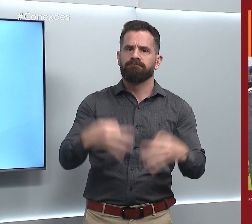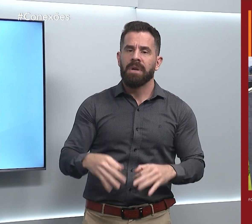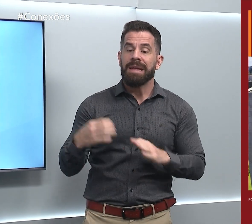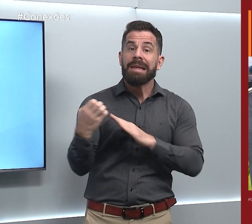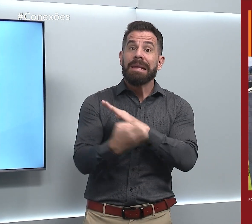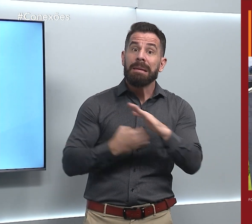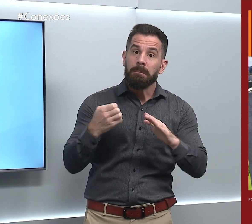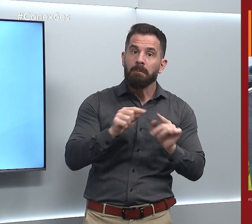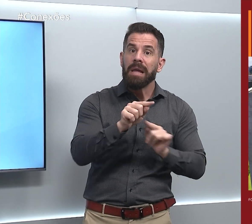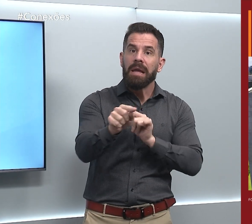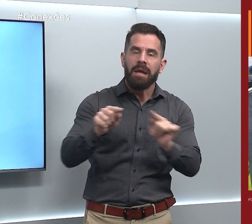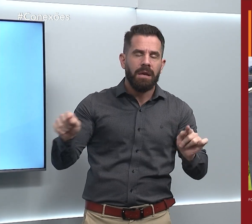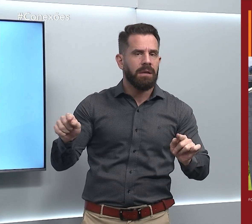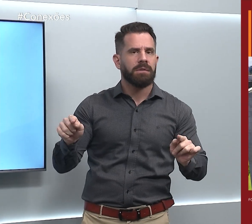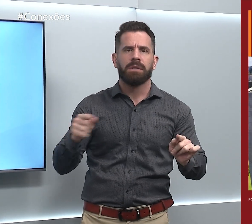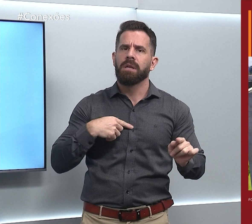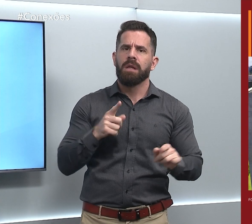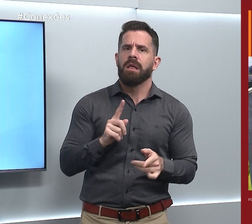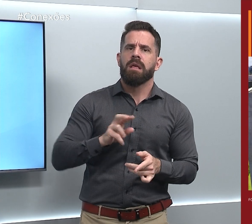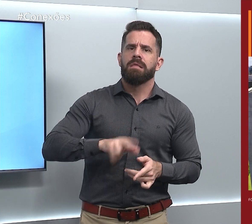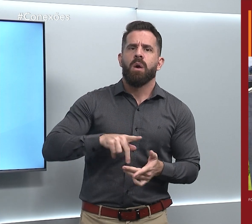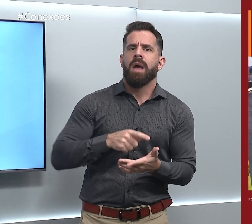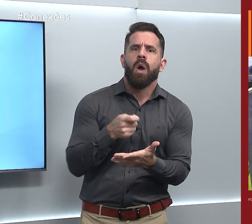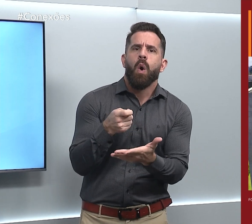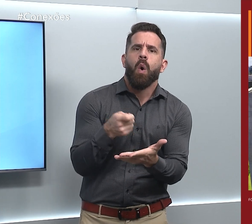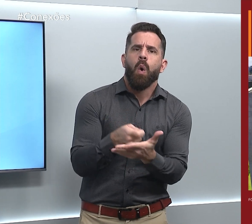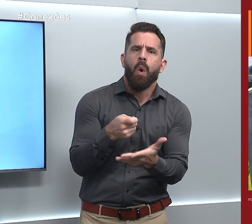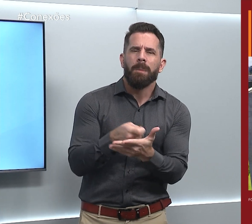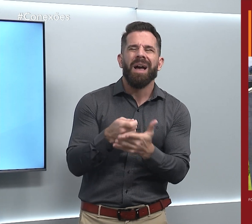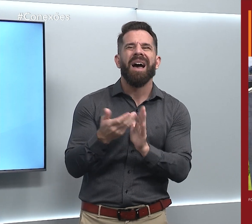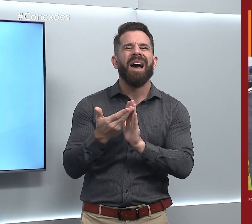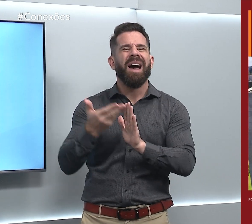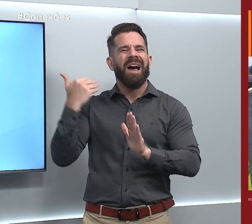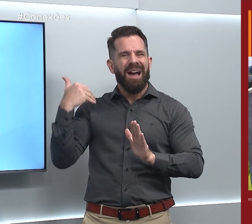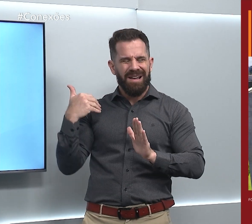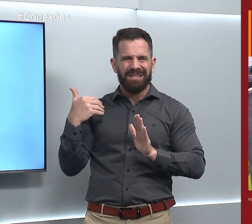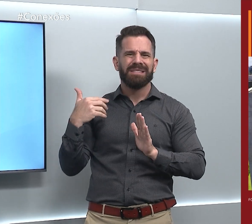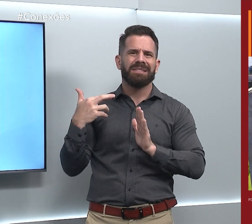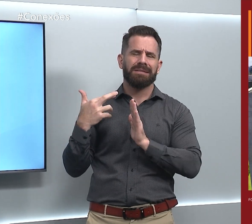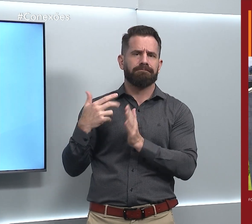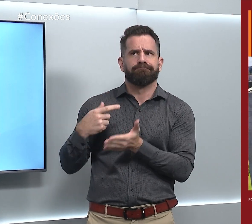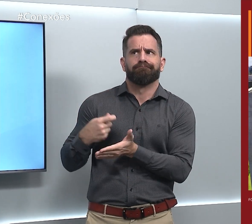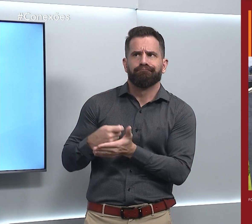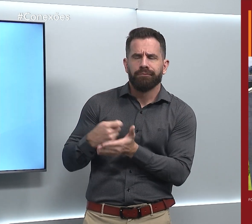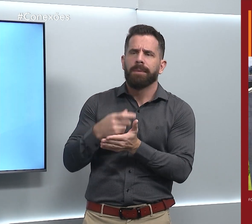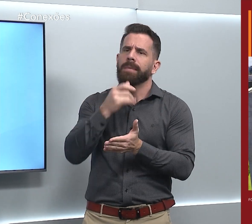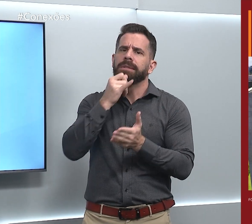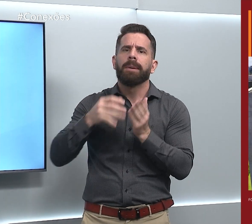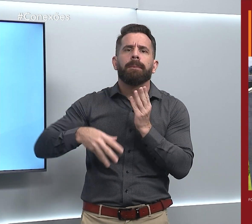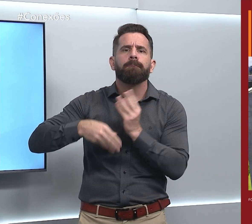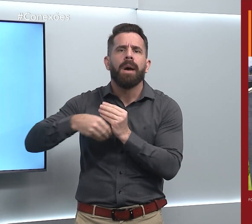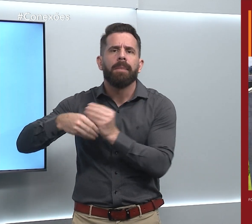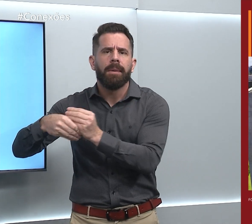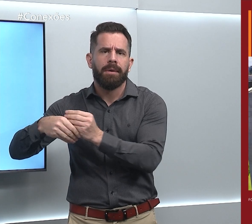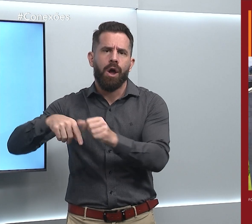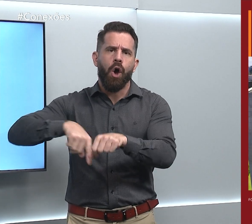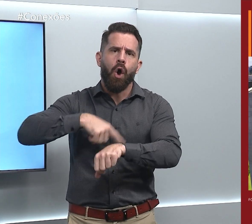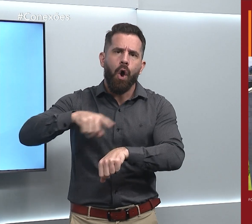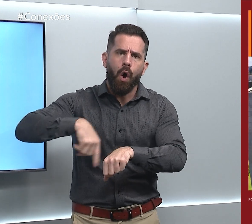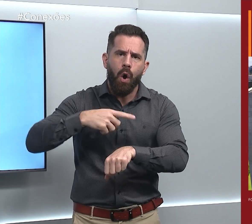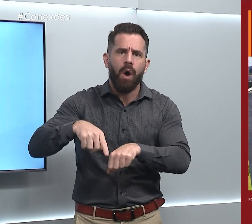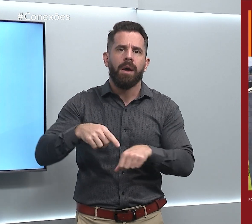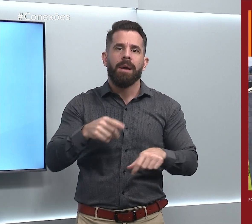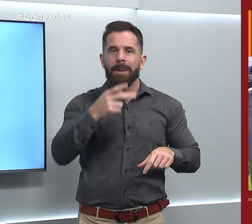obrigadas a manter benefícios trabalhistas que foram extintos pela reforma, como o pagamento de horas pelo deslocamento